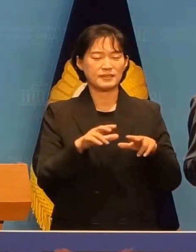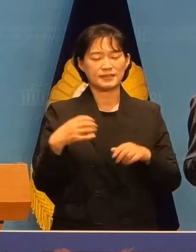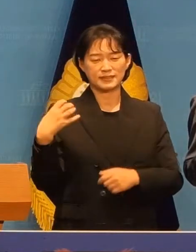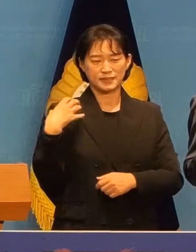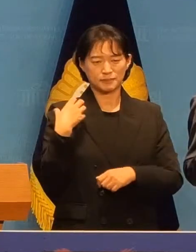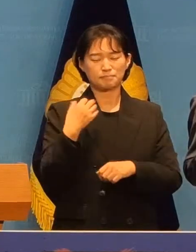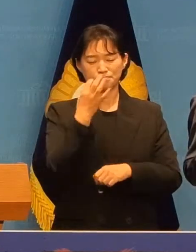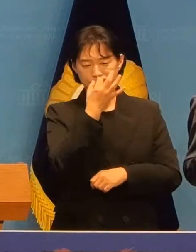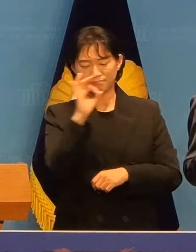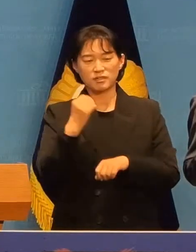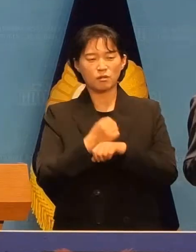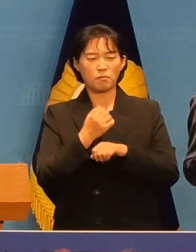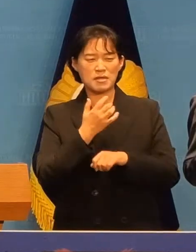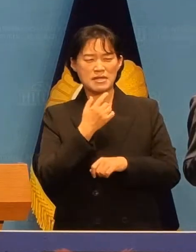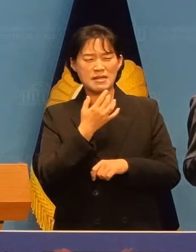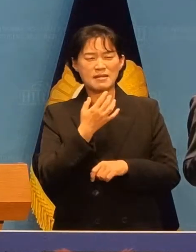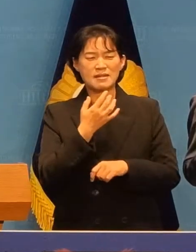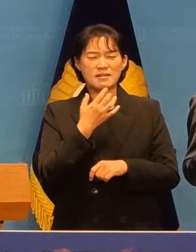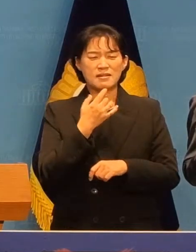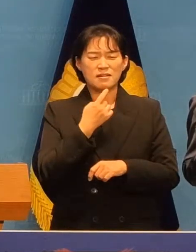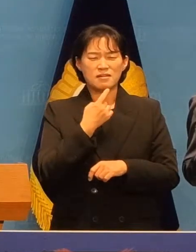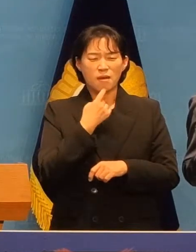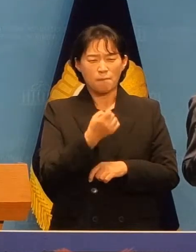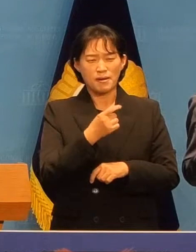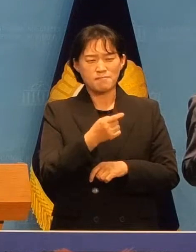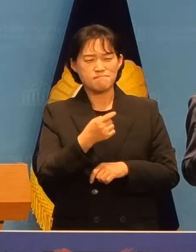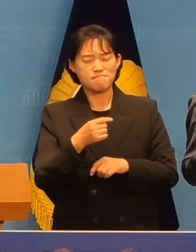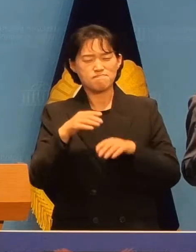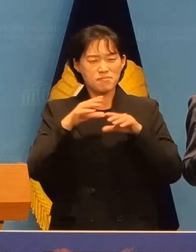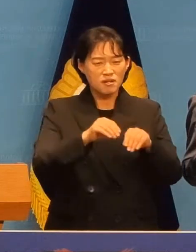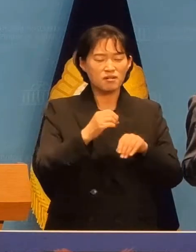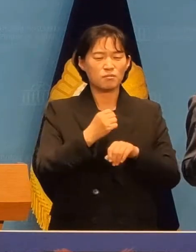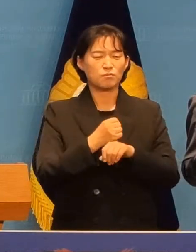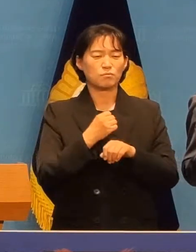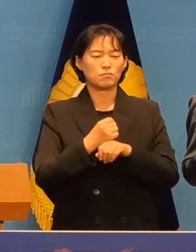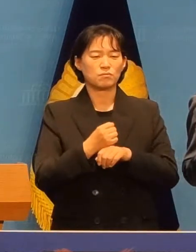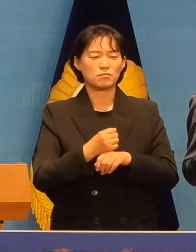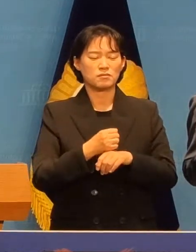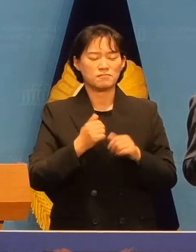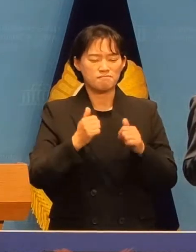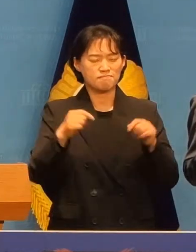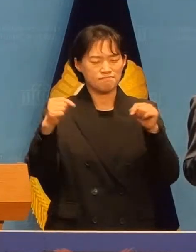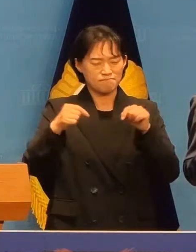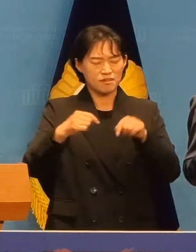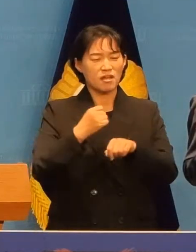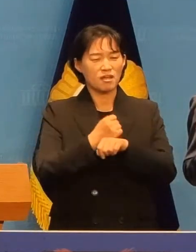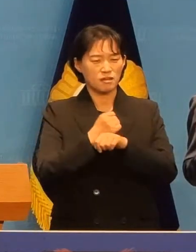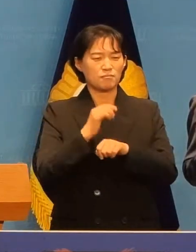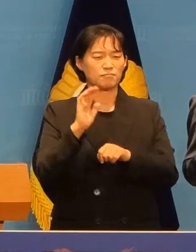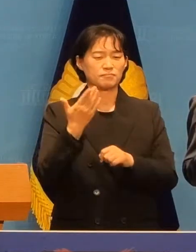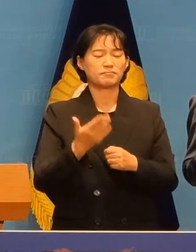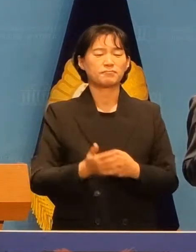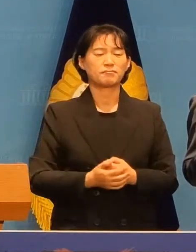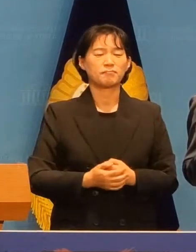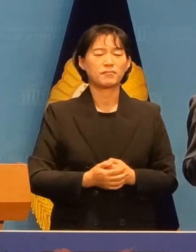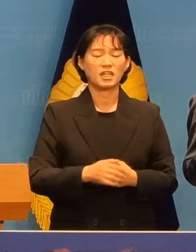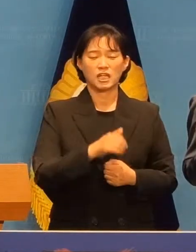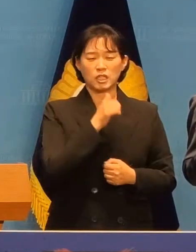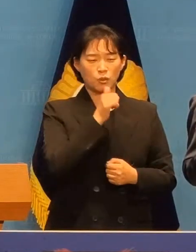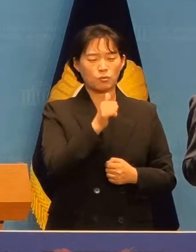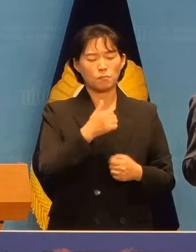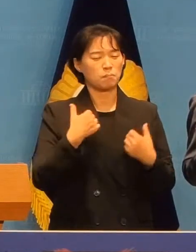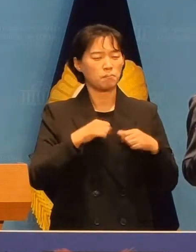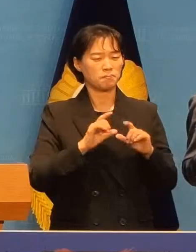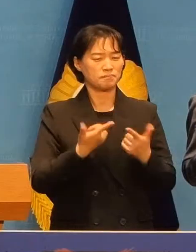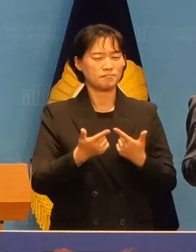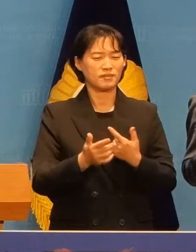인정하고 협박을 중단하며 성실한 교섭에 나서야 합니다. 우리는 결코 물러서지 않을 것입니다. 조합원의